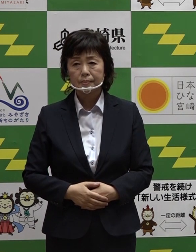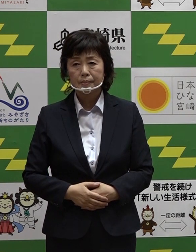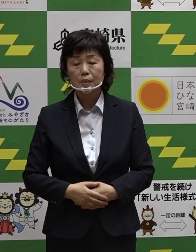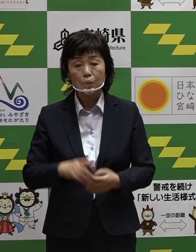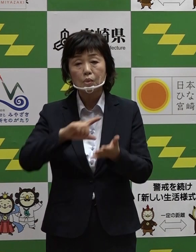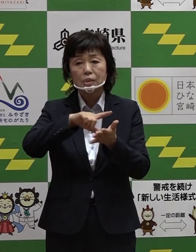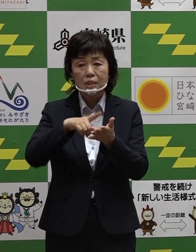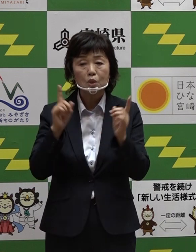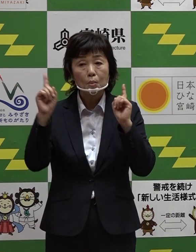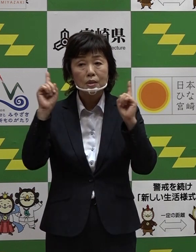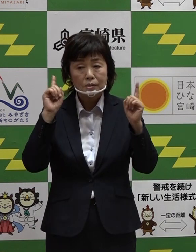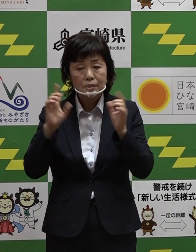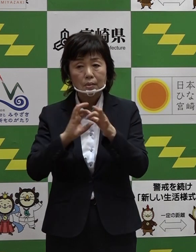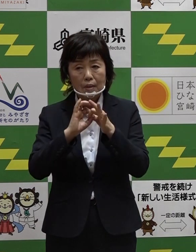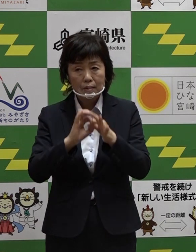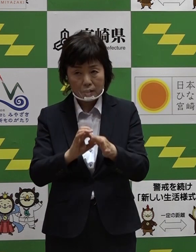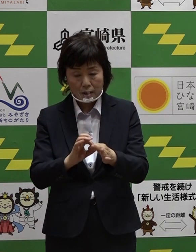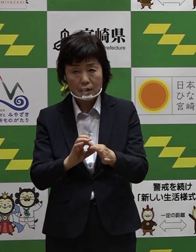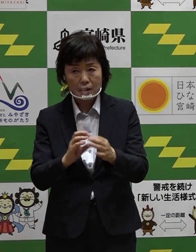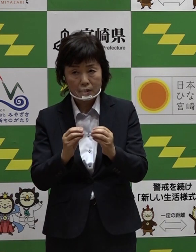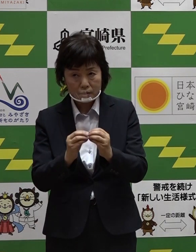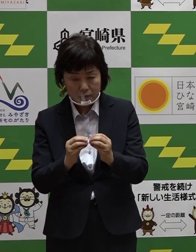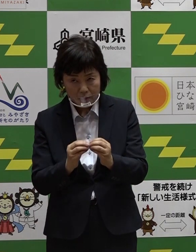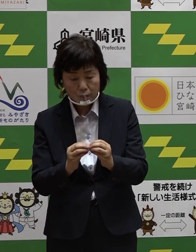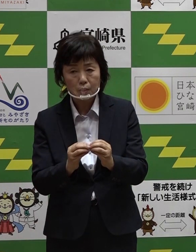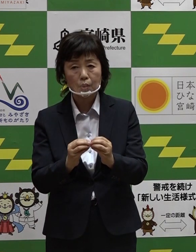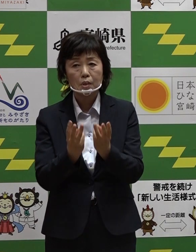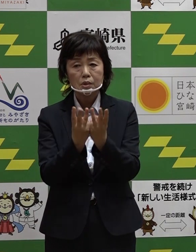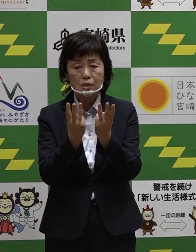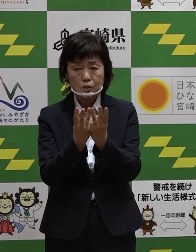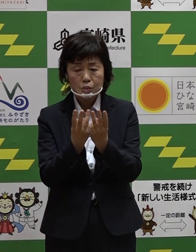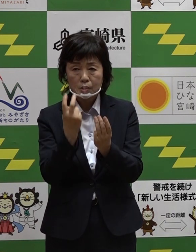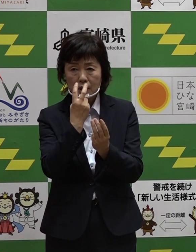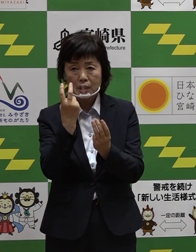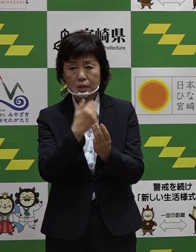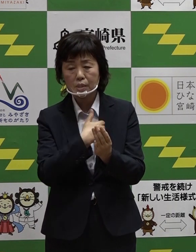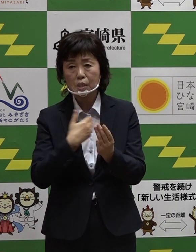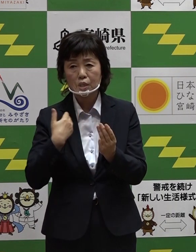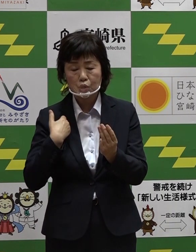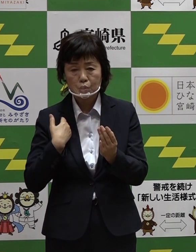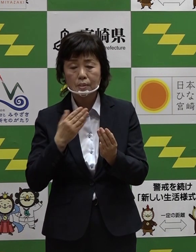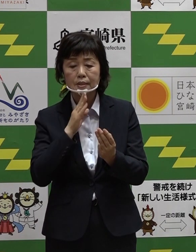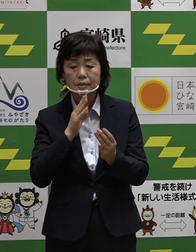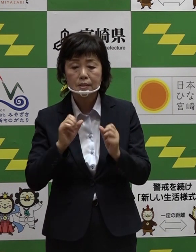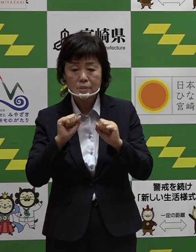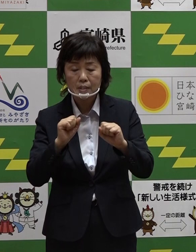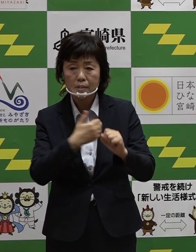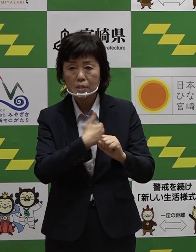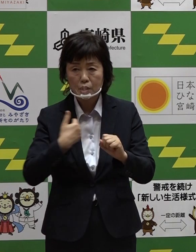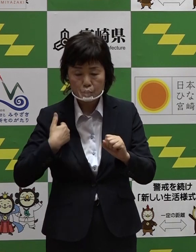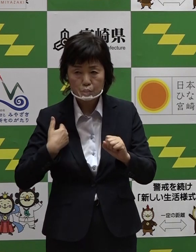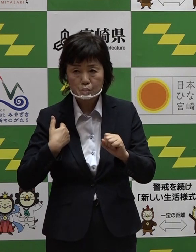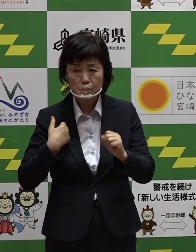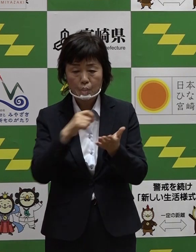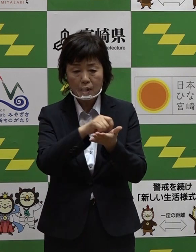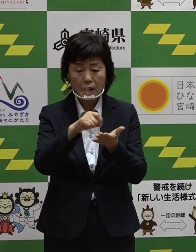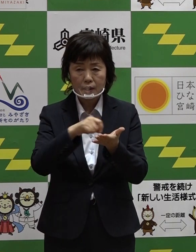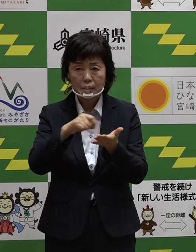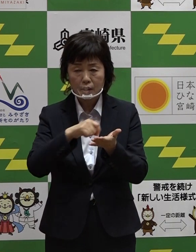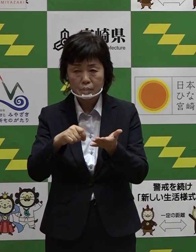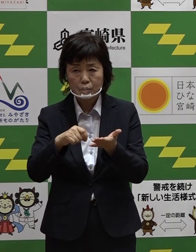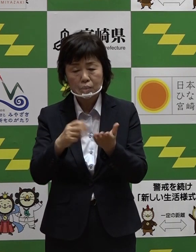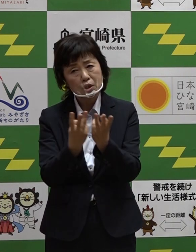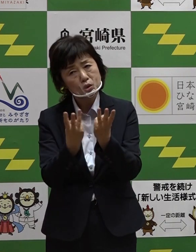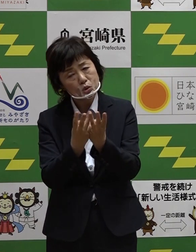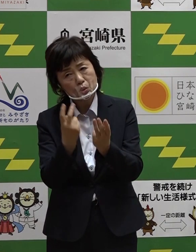この地域の祭りの関連で人数を管理できるものは実施かという人数というのは、人数を管理という